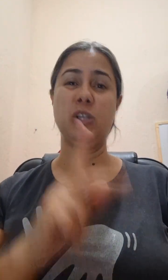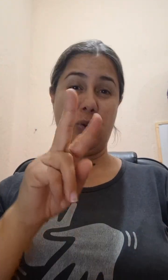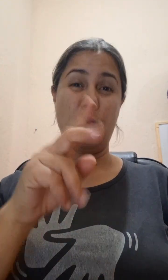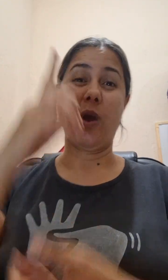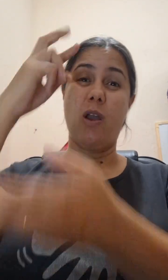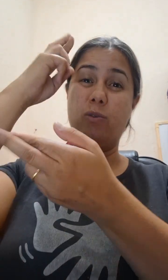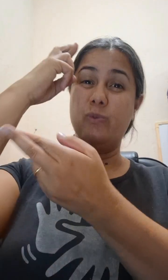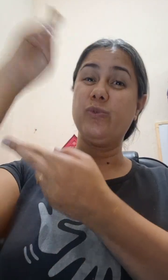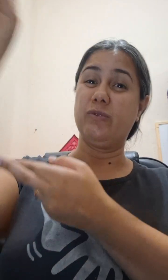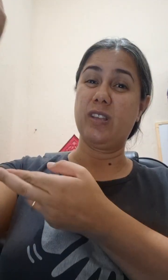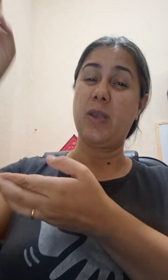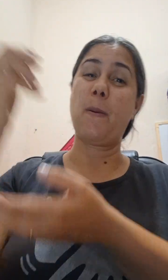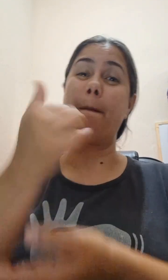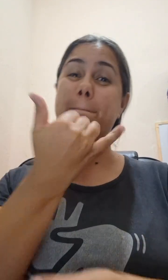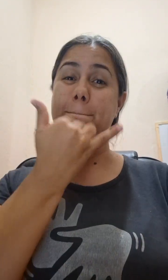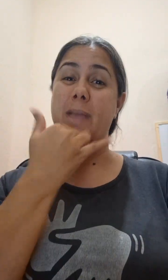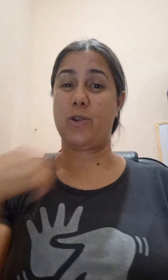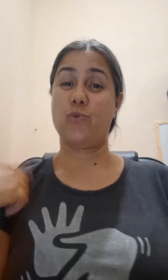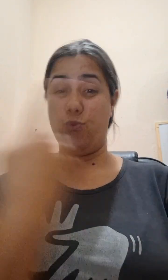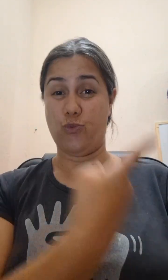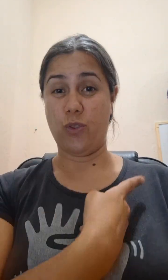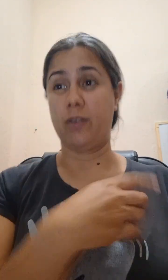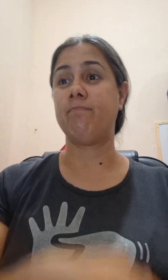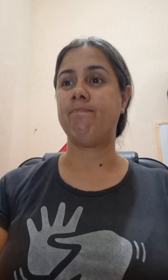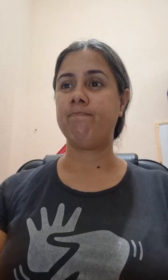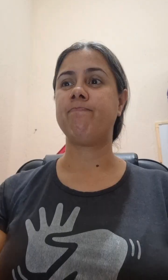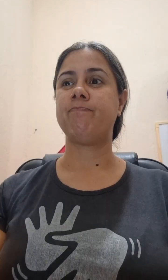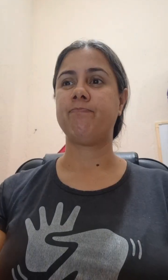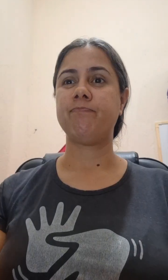precisa perdoar, igual o Senhor nos perdoou.